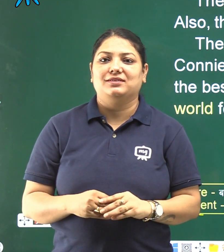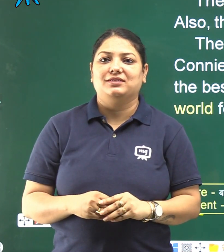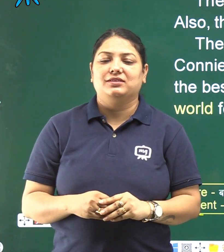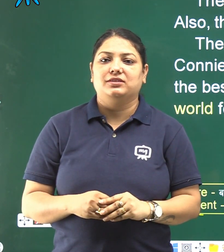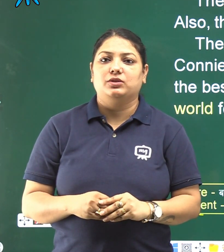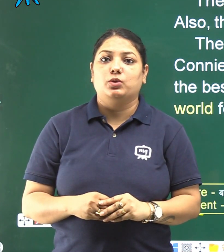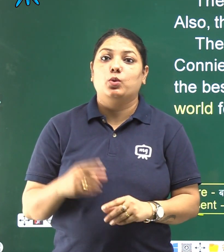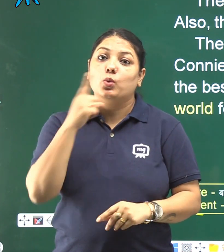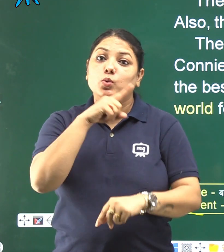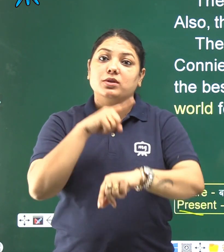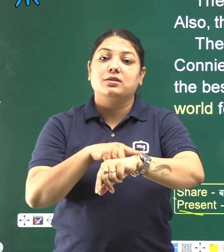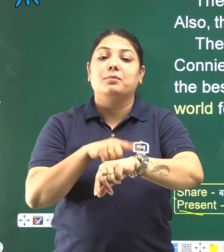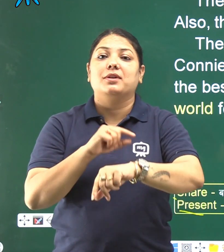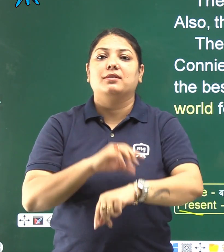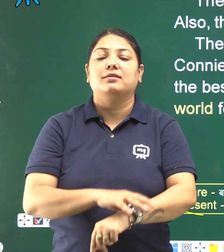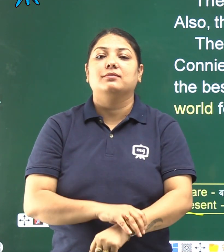उस समय